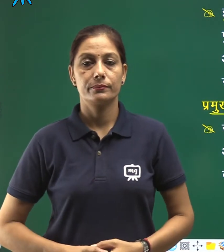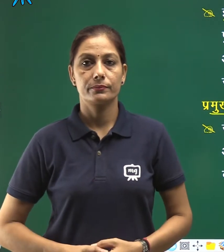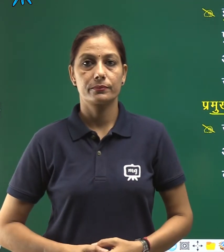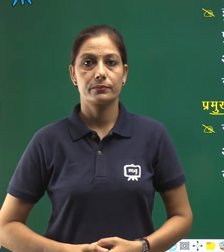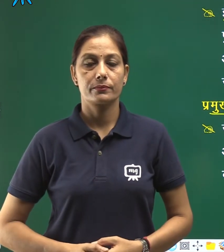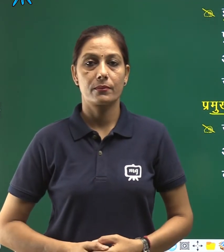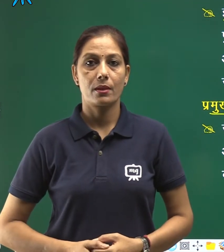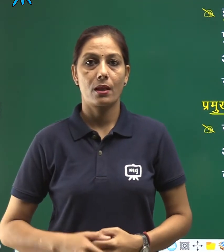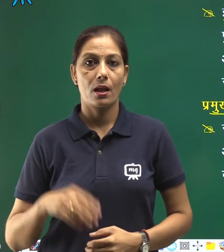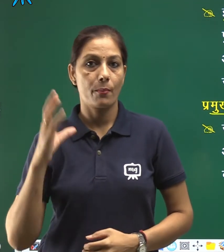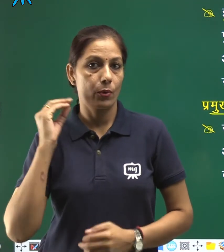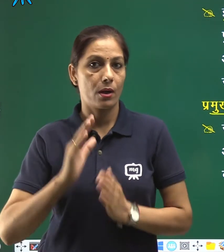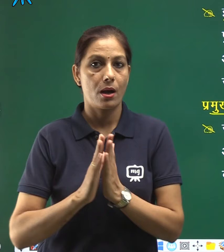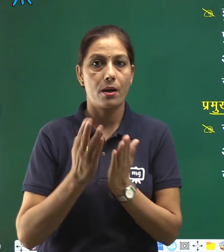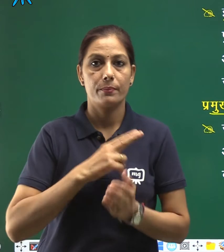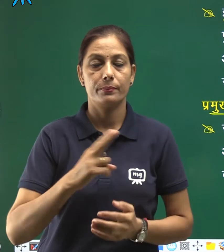सूरज कब निकलेगा,